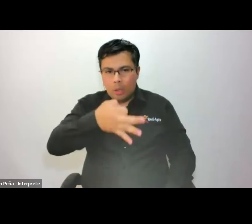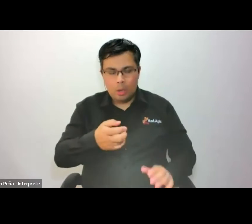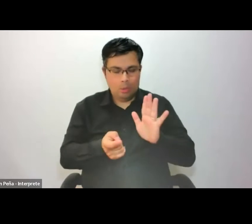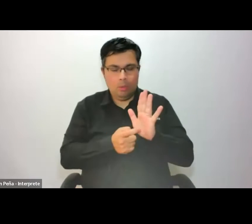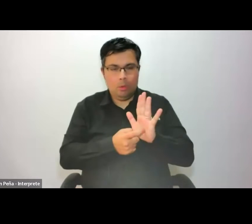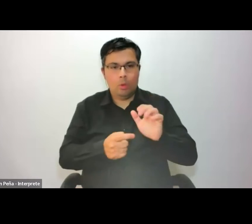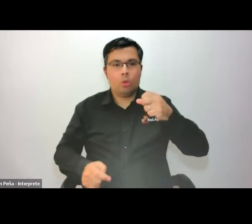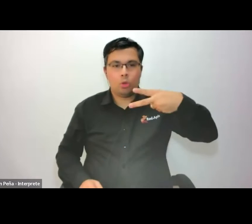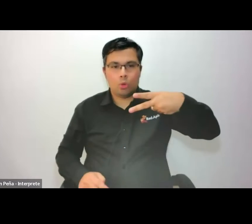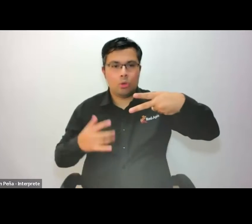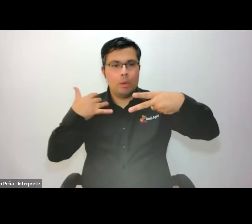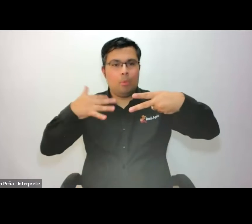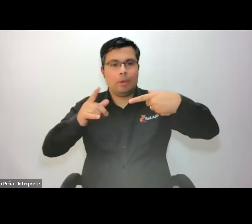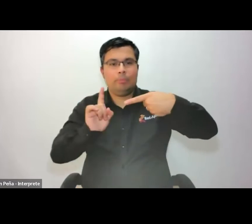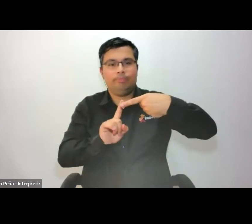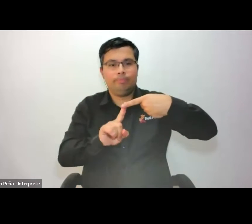relevantes. Primero,